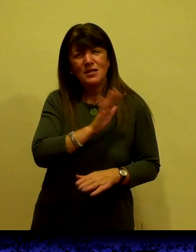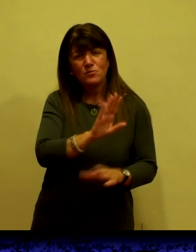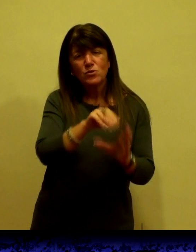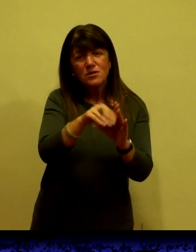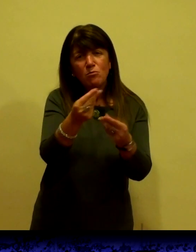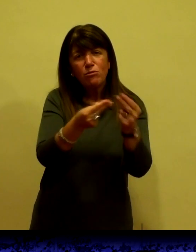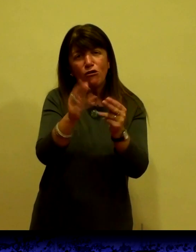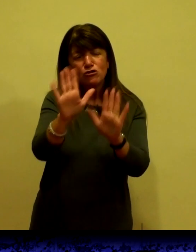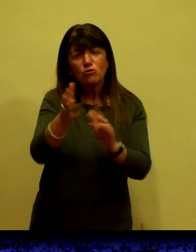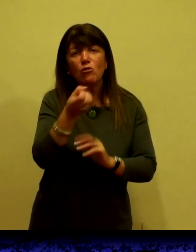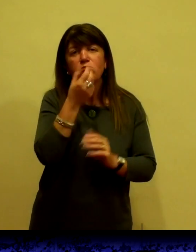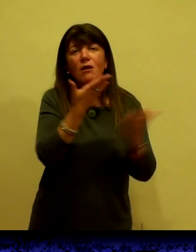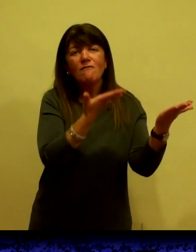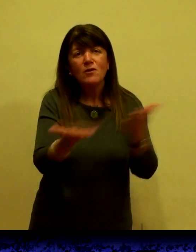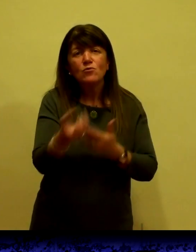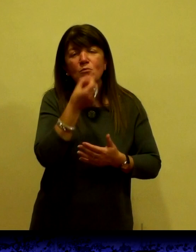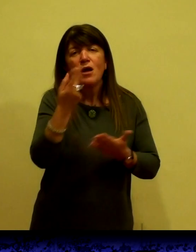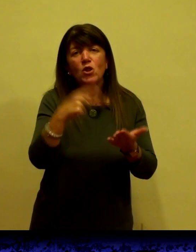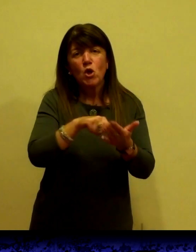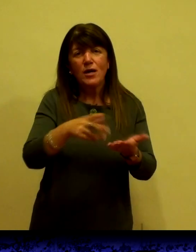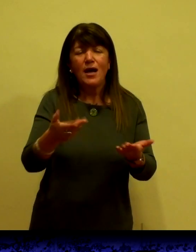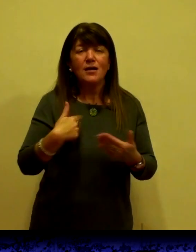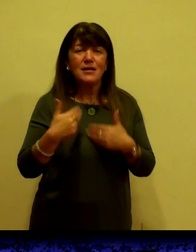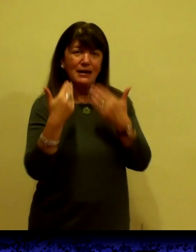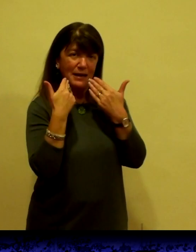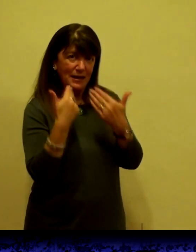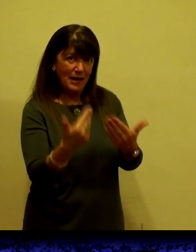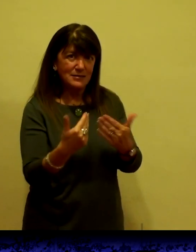del progetto. Benvenuta, bentornata. Grazie.